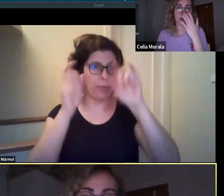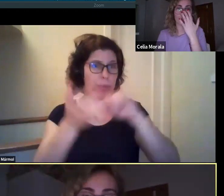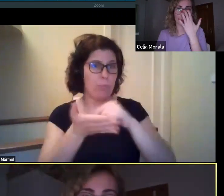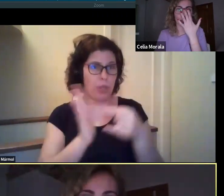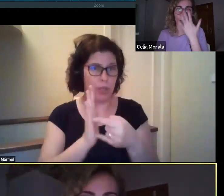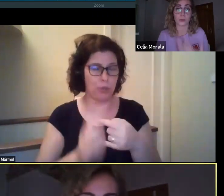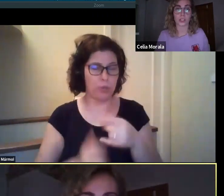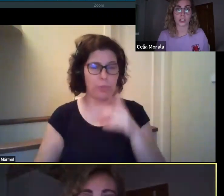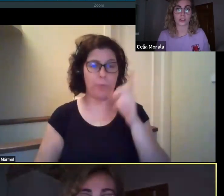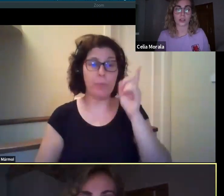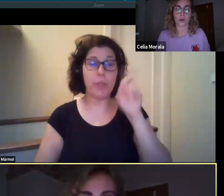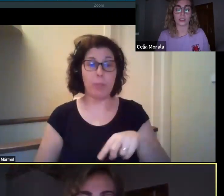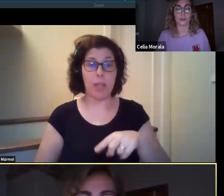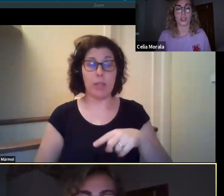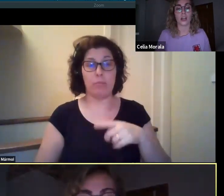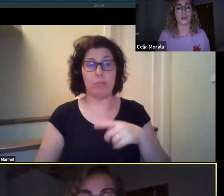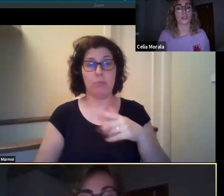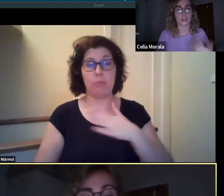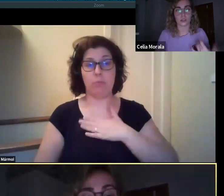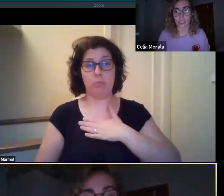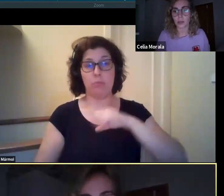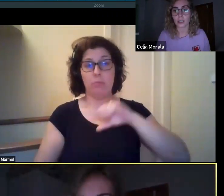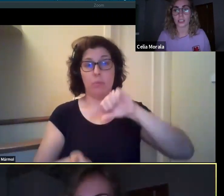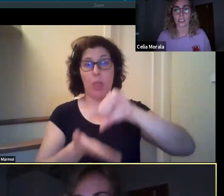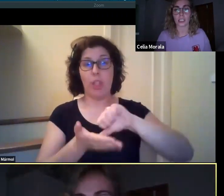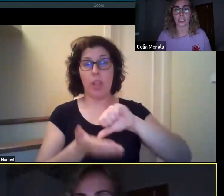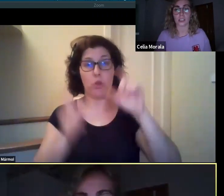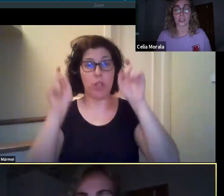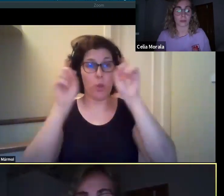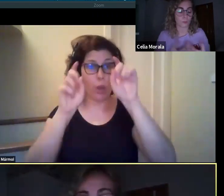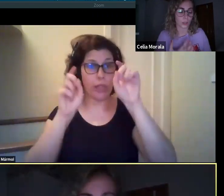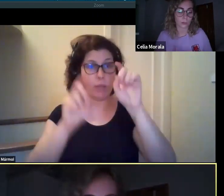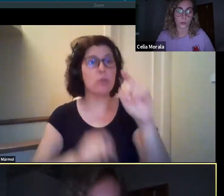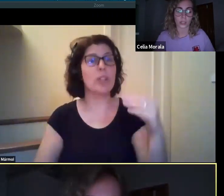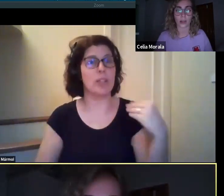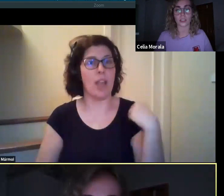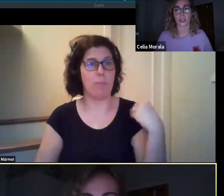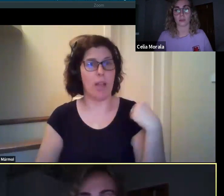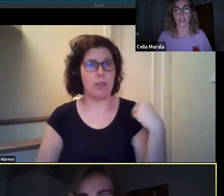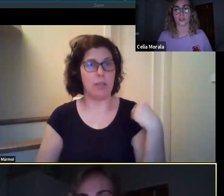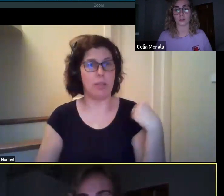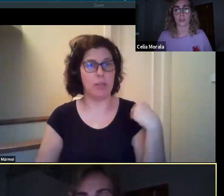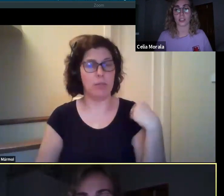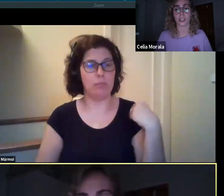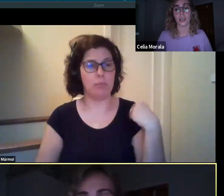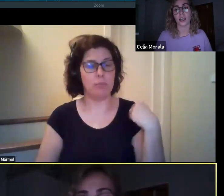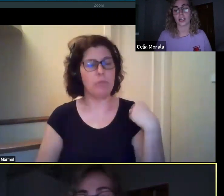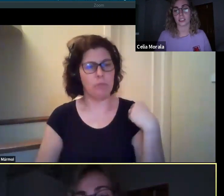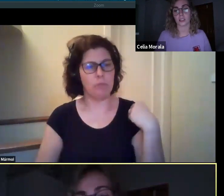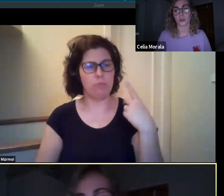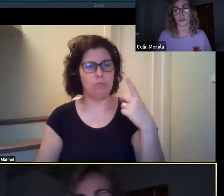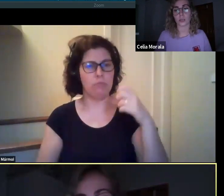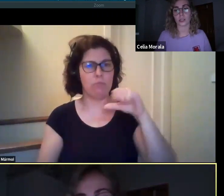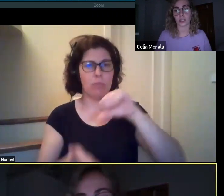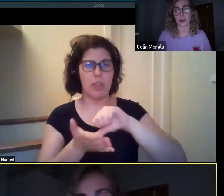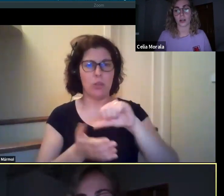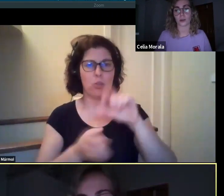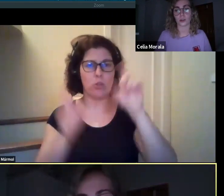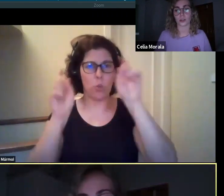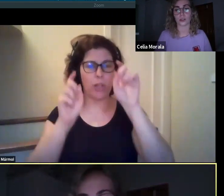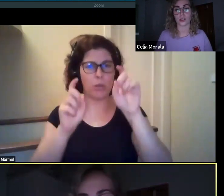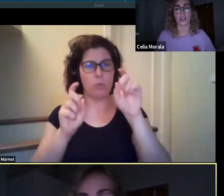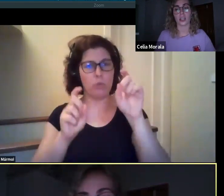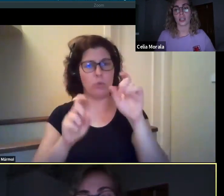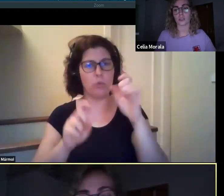veces son los propios centros educativos los que nos llaman y están muy involucrados. Además, normalmente casi todos los que participan